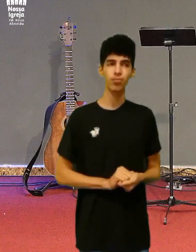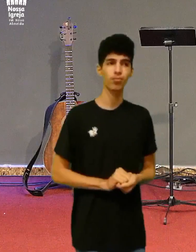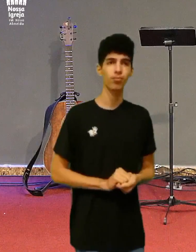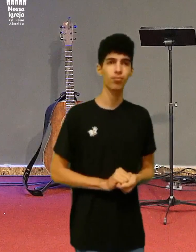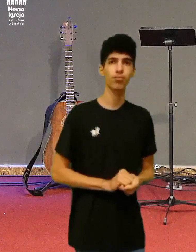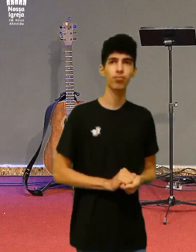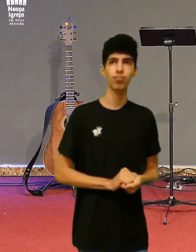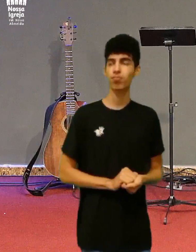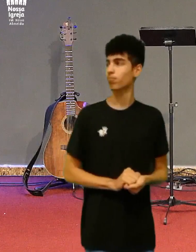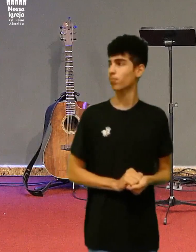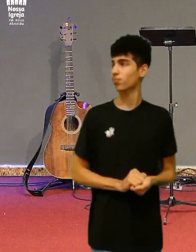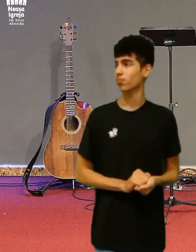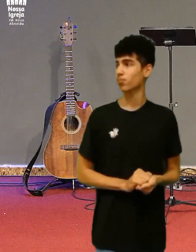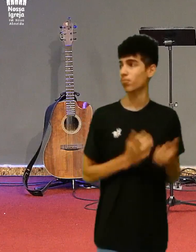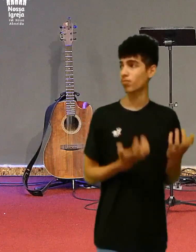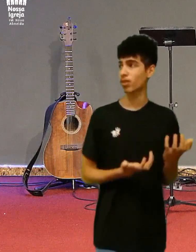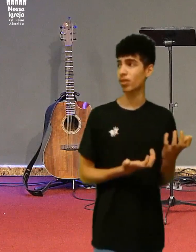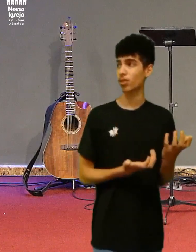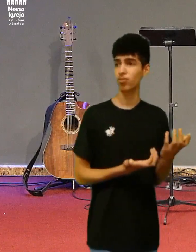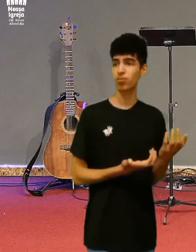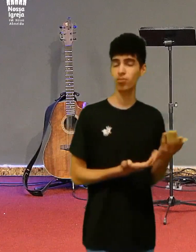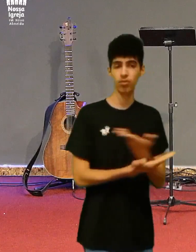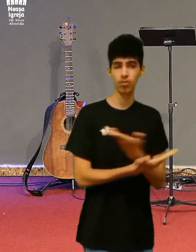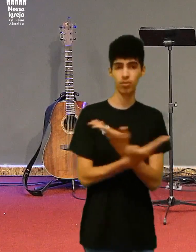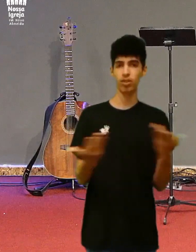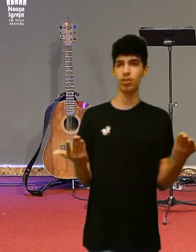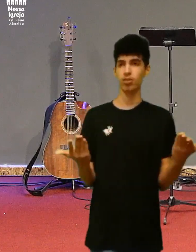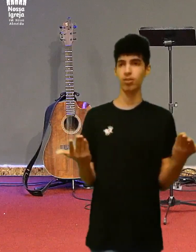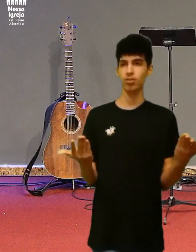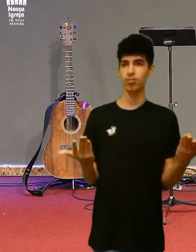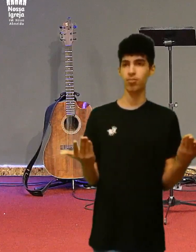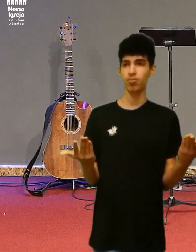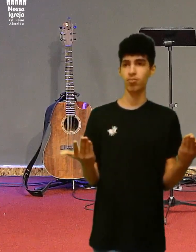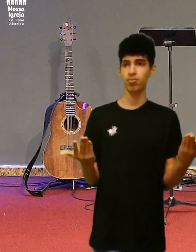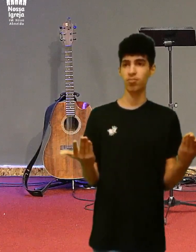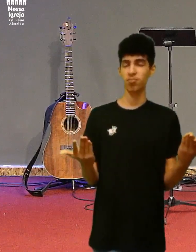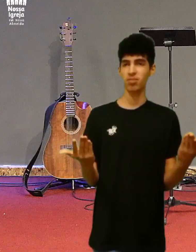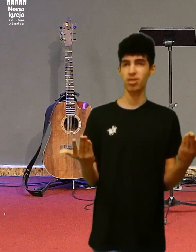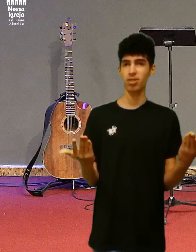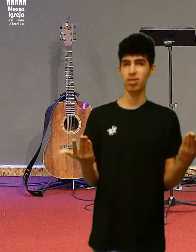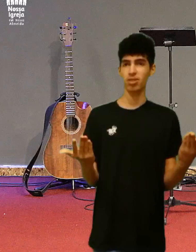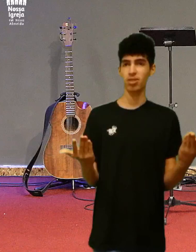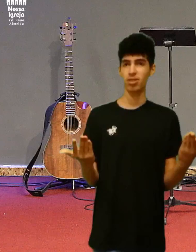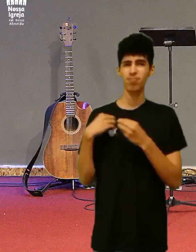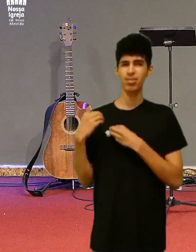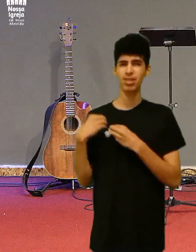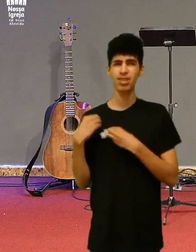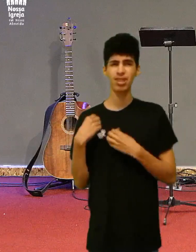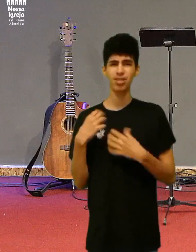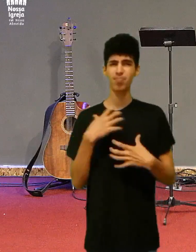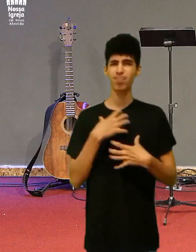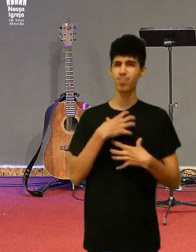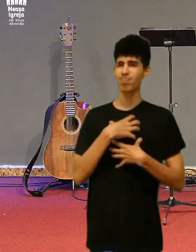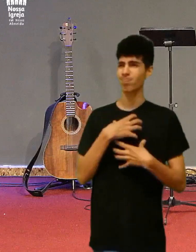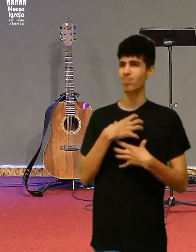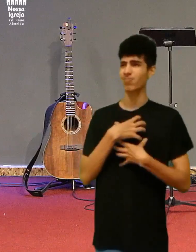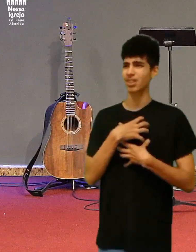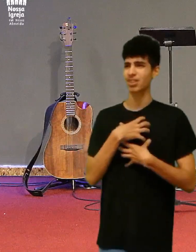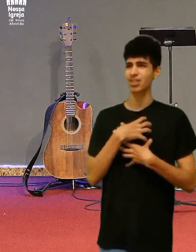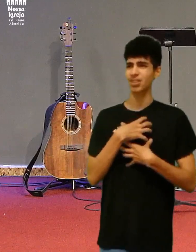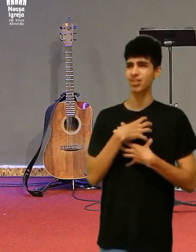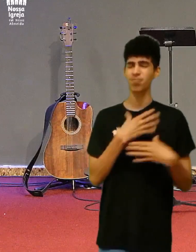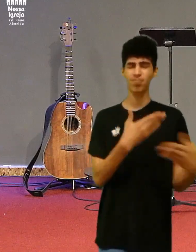Eu quero dar a chance de você que está aqui nessa noite, que se sente morto ou morrendo por dentro. Sai do seu lugar e